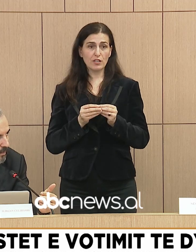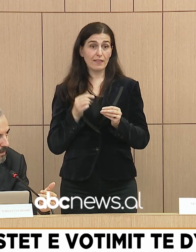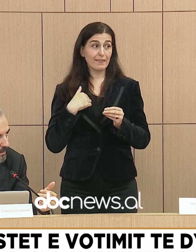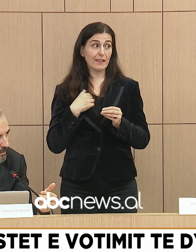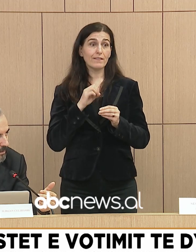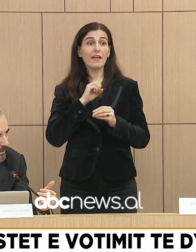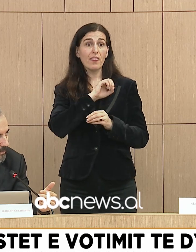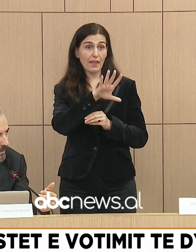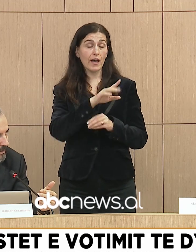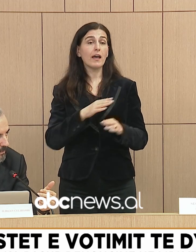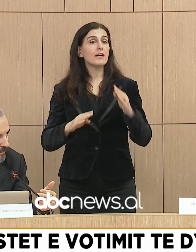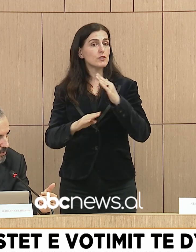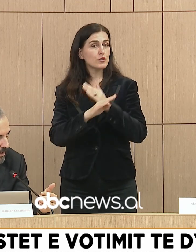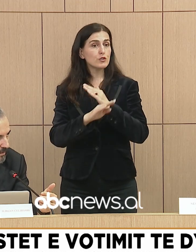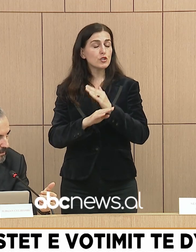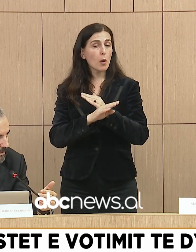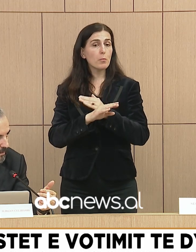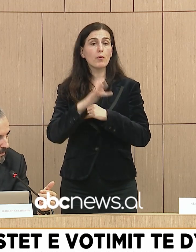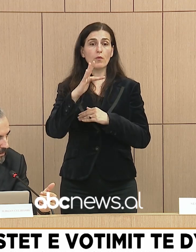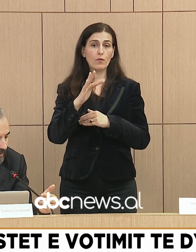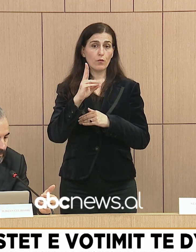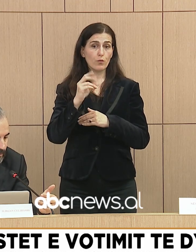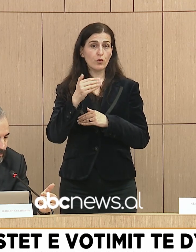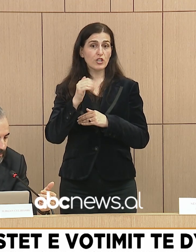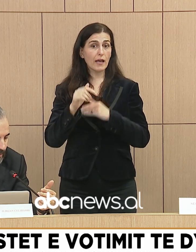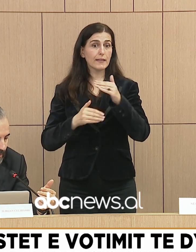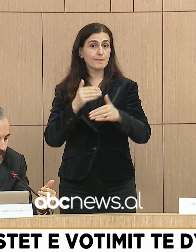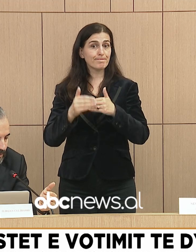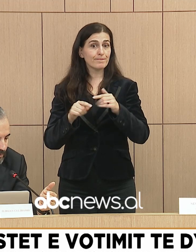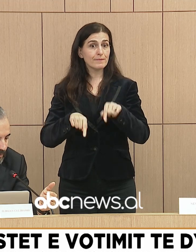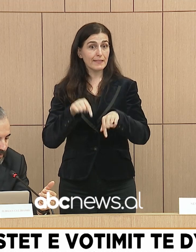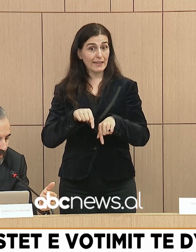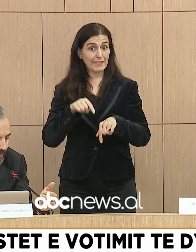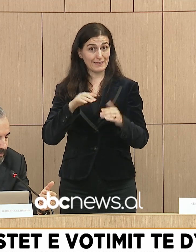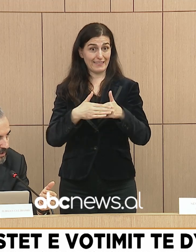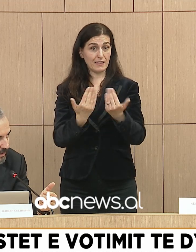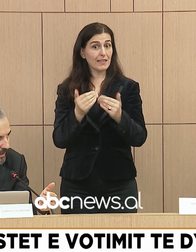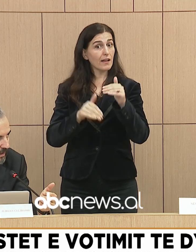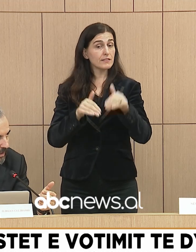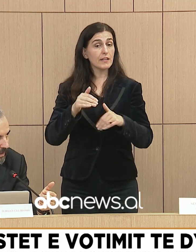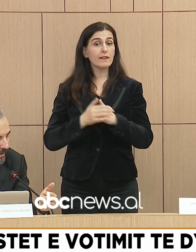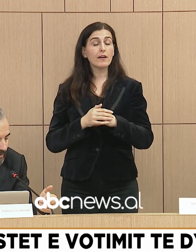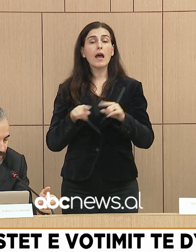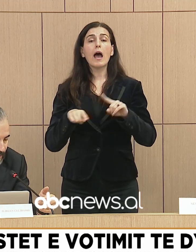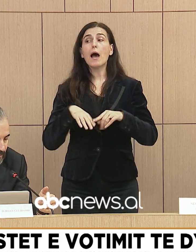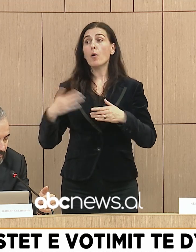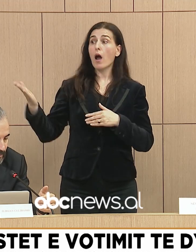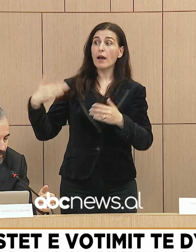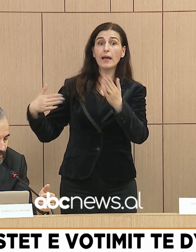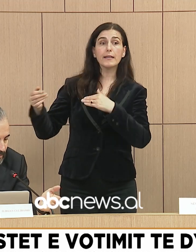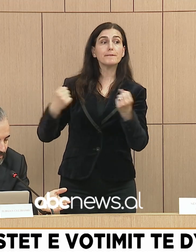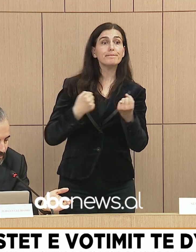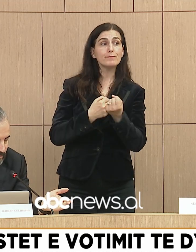të ndaluar që të bëjnë fushat dhe të adresojnë thirrje për mbështetje